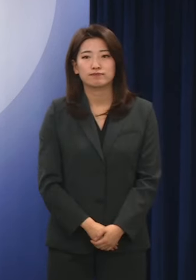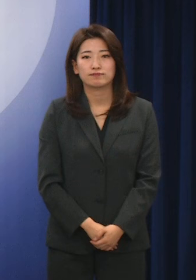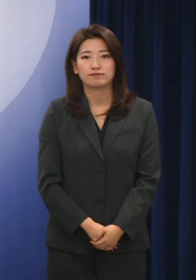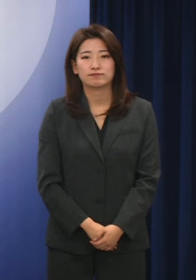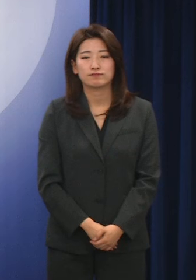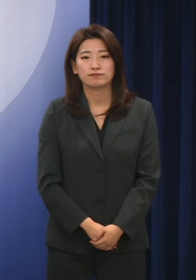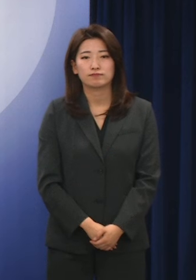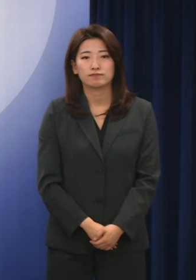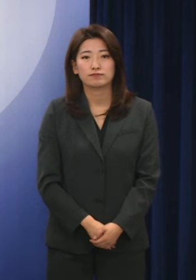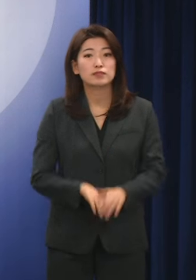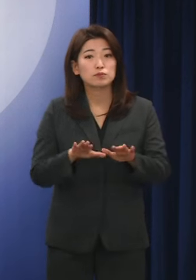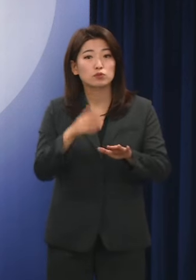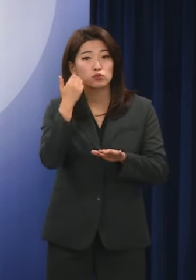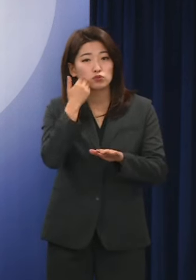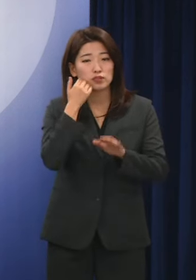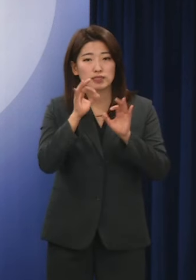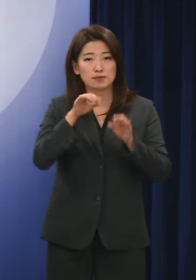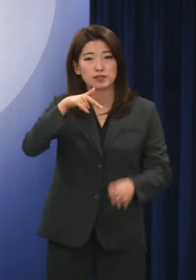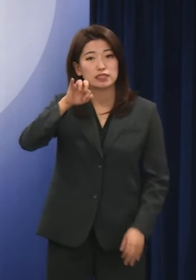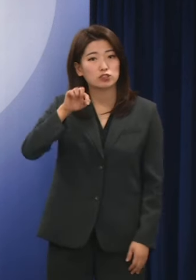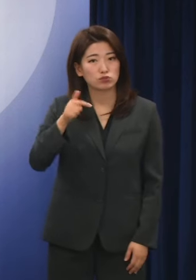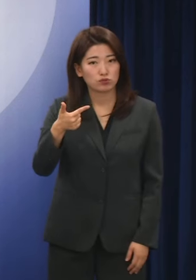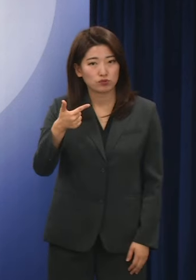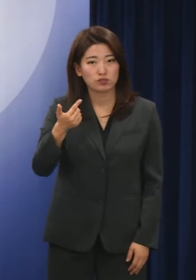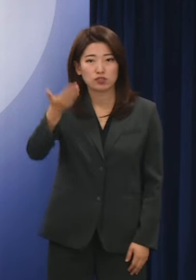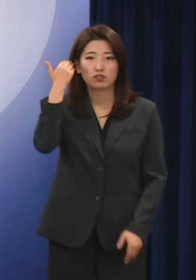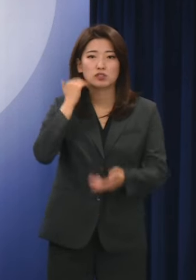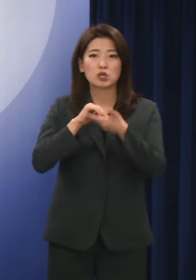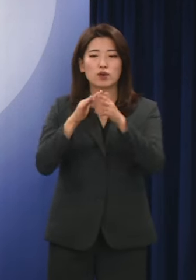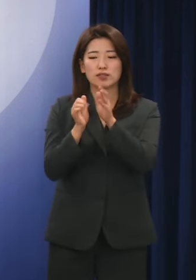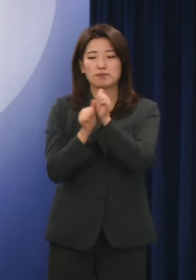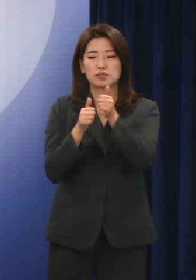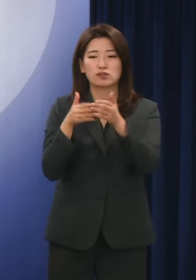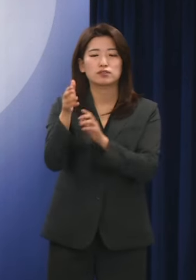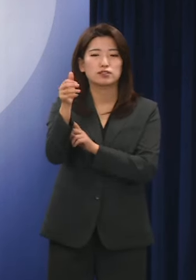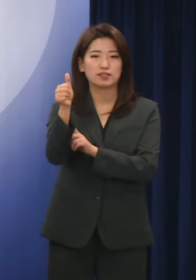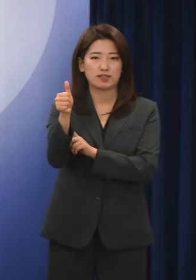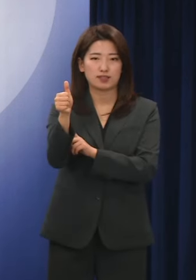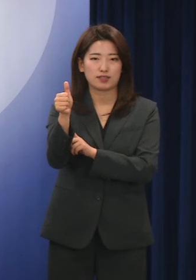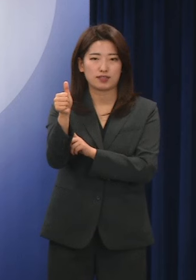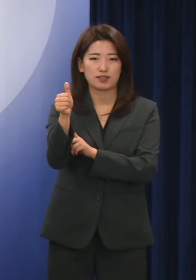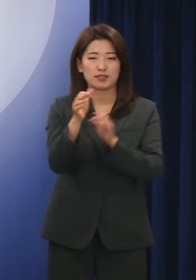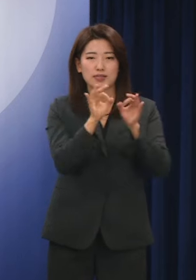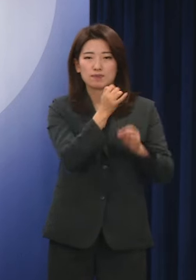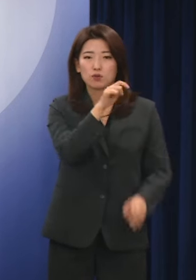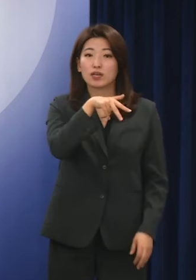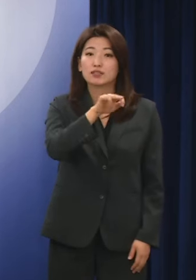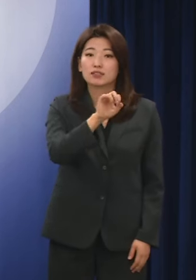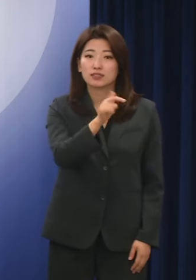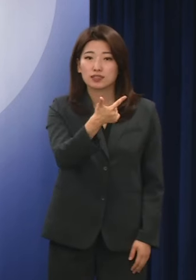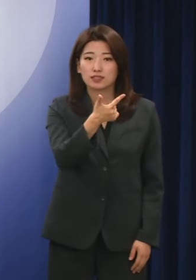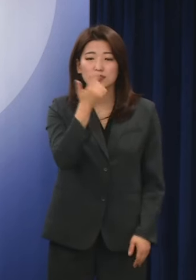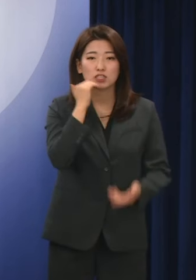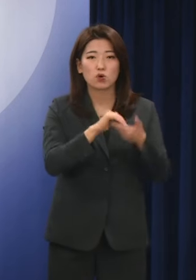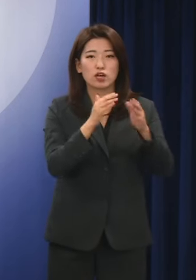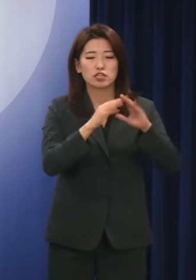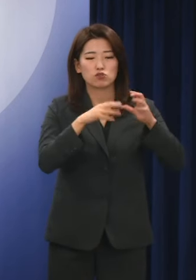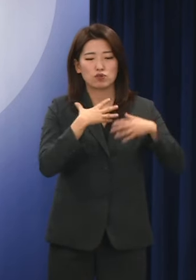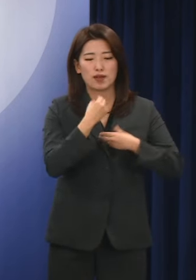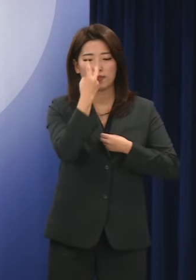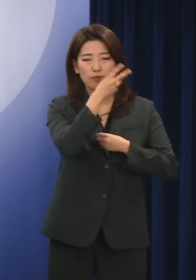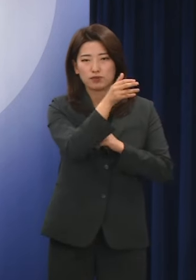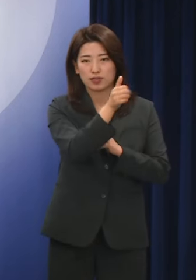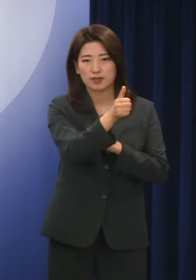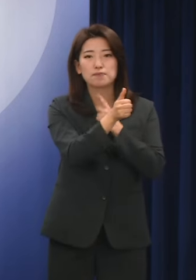주요 대상자로는 김기춘 전 청와대 비서실장과 김관진 전 청와대